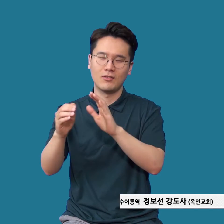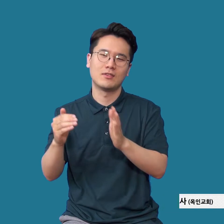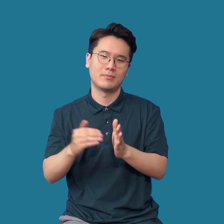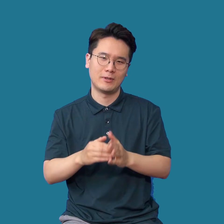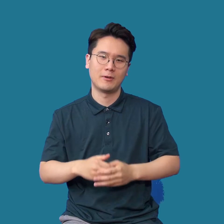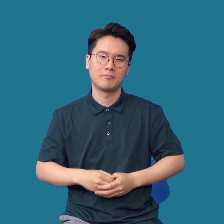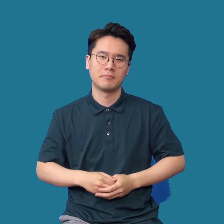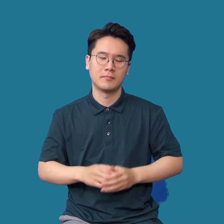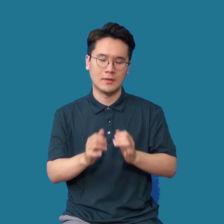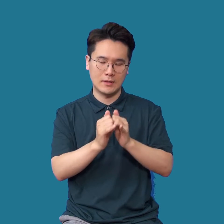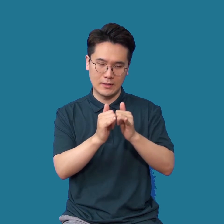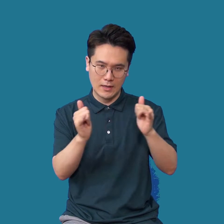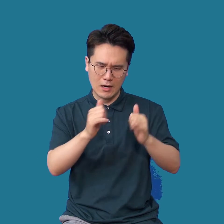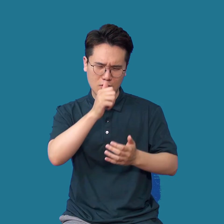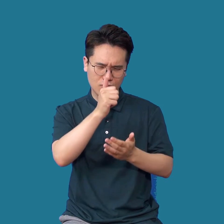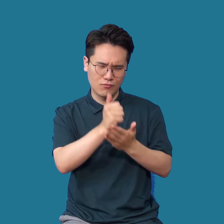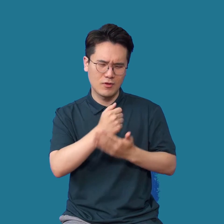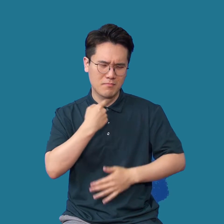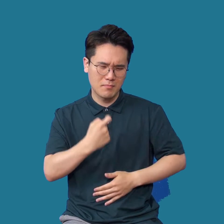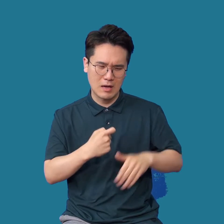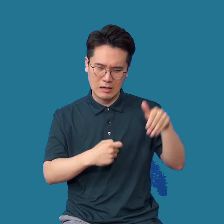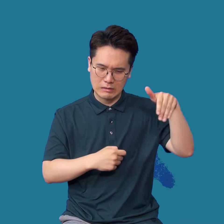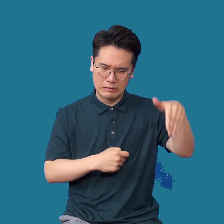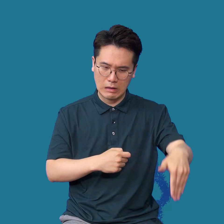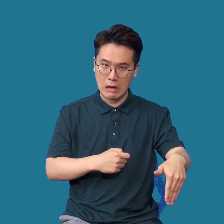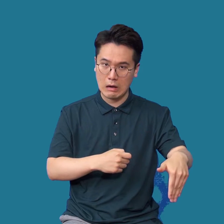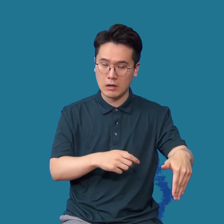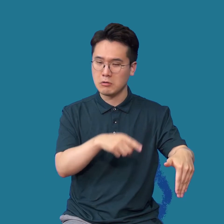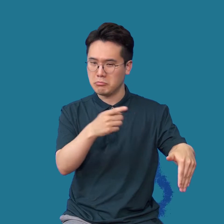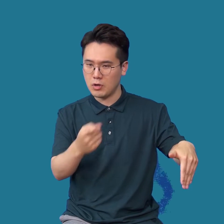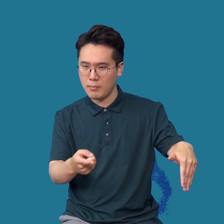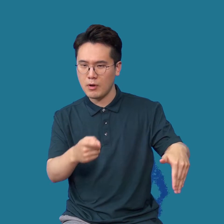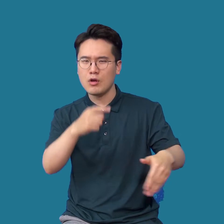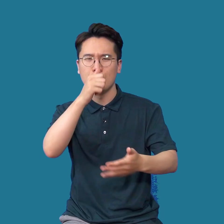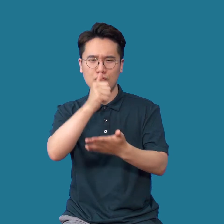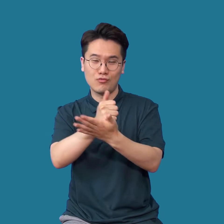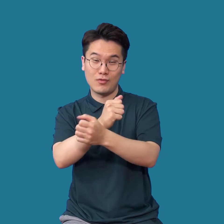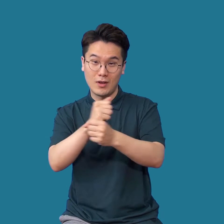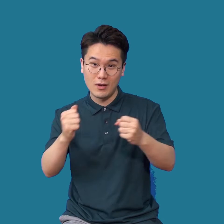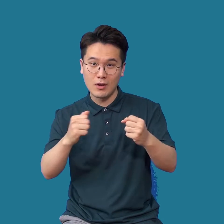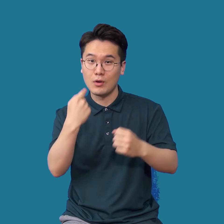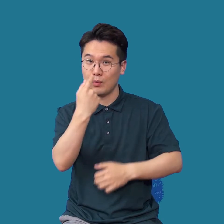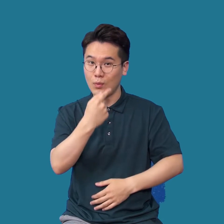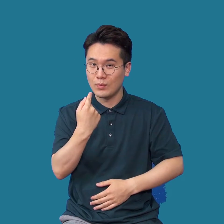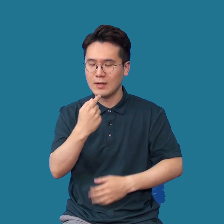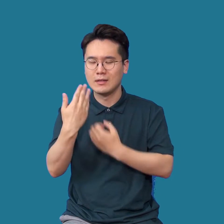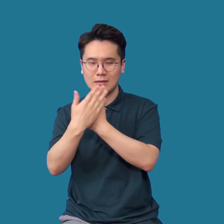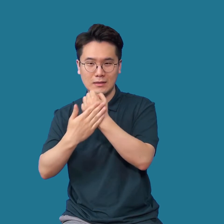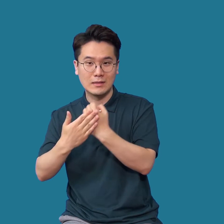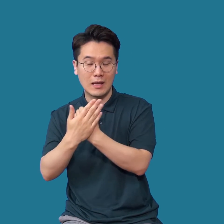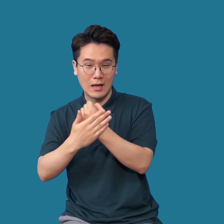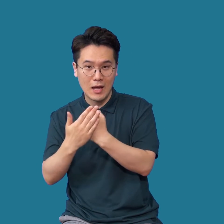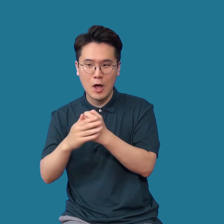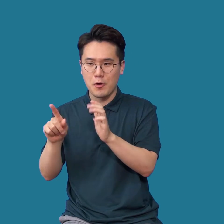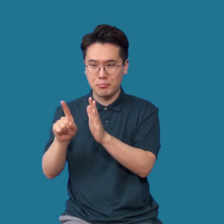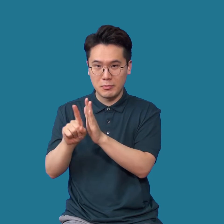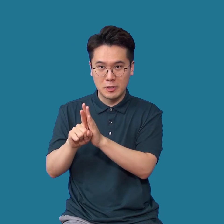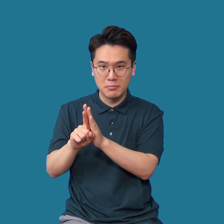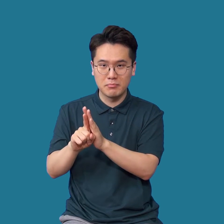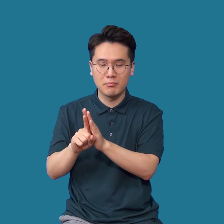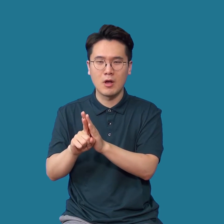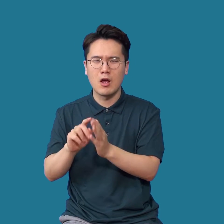인간의 타락으로부터 속죄론, 대표론, 은혜, 믿음,